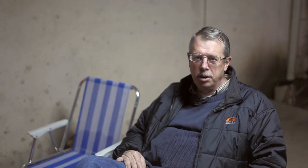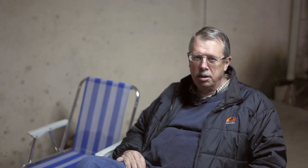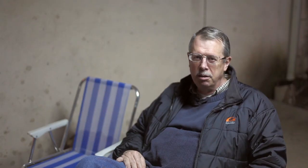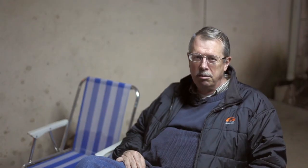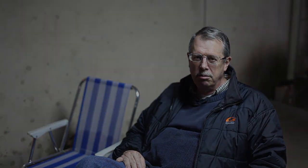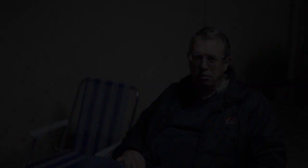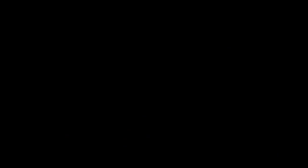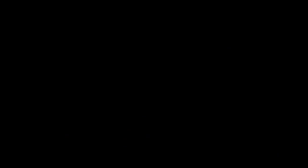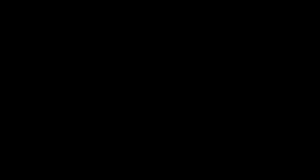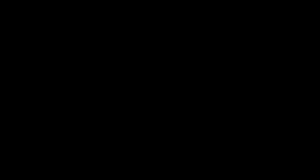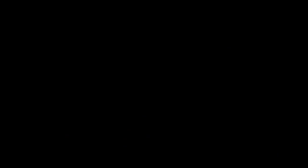done.